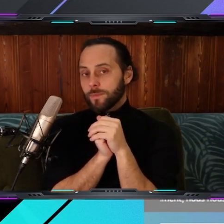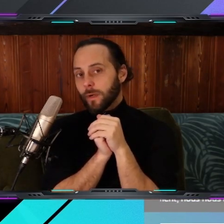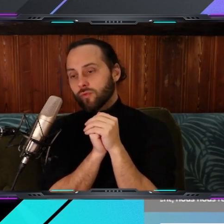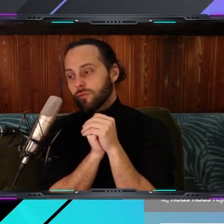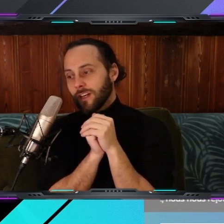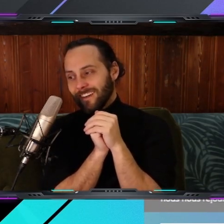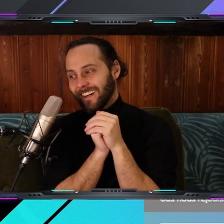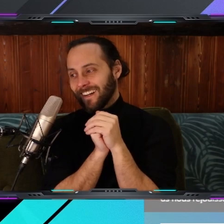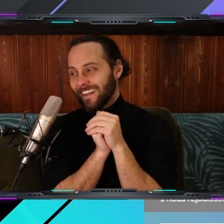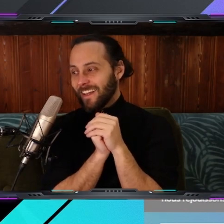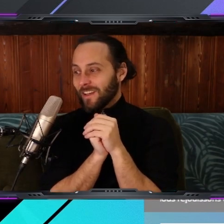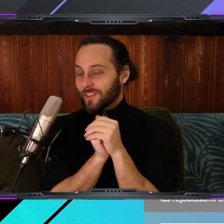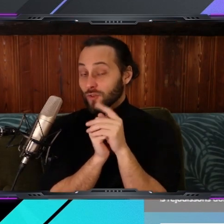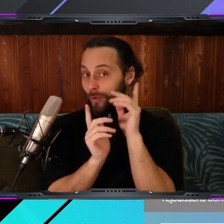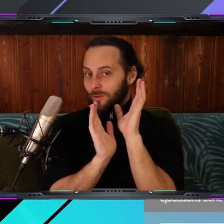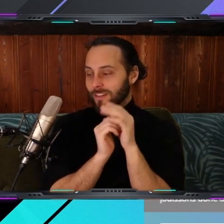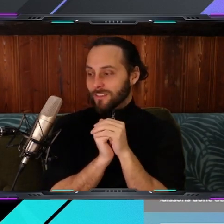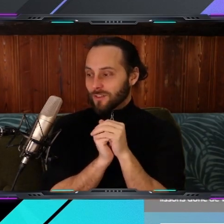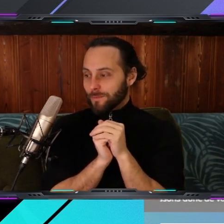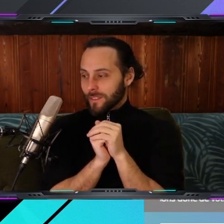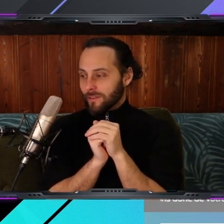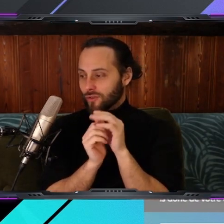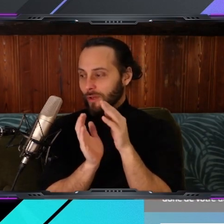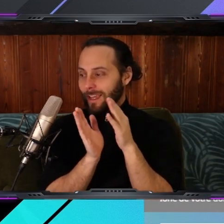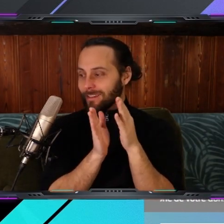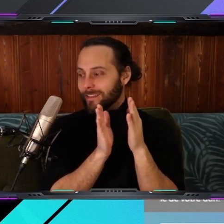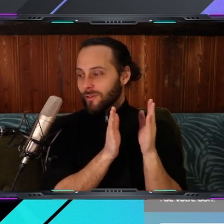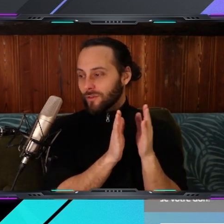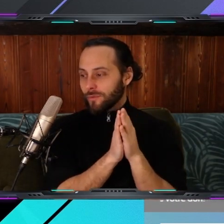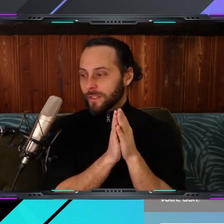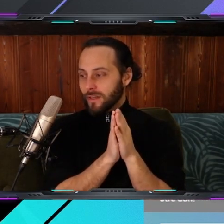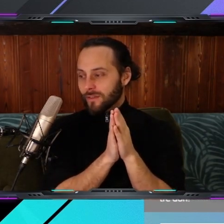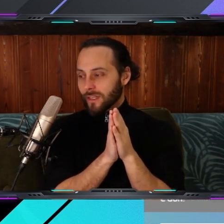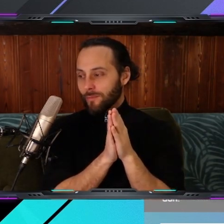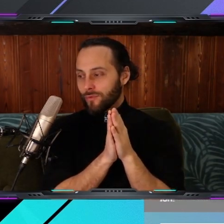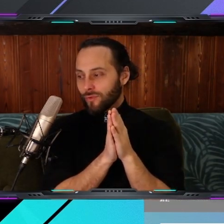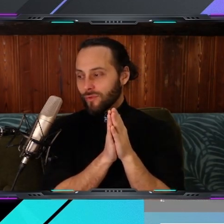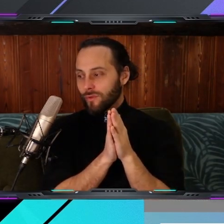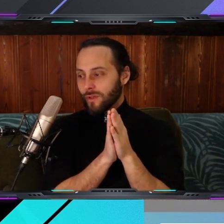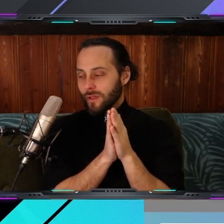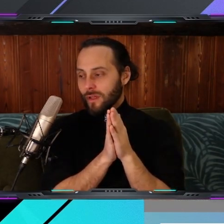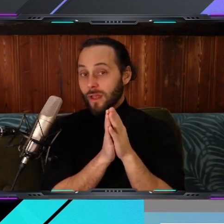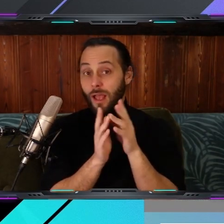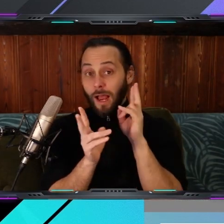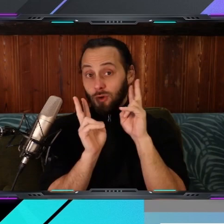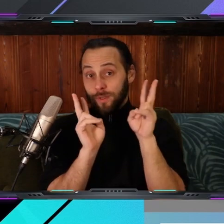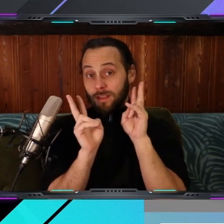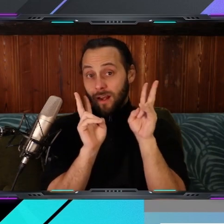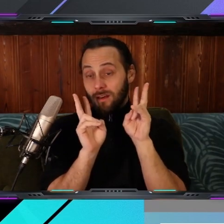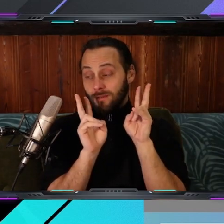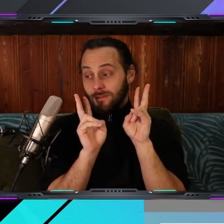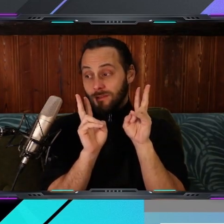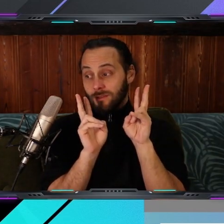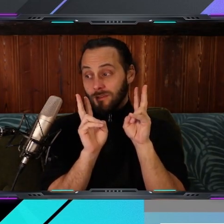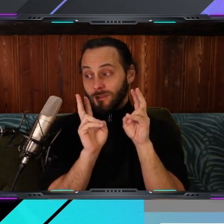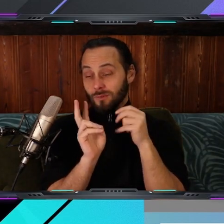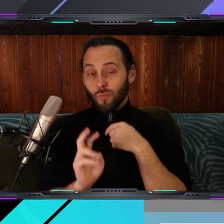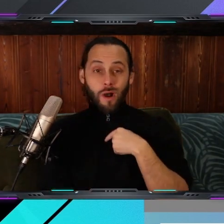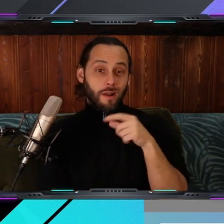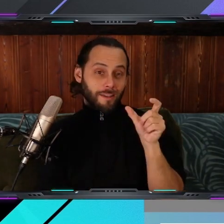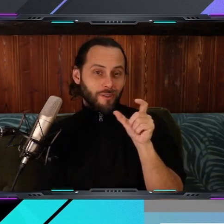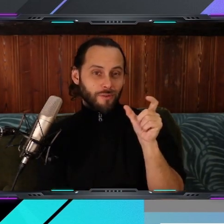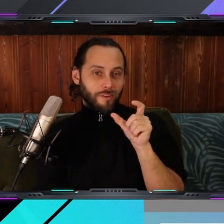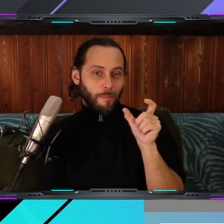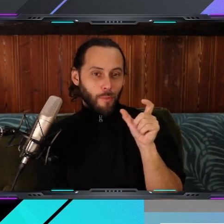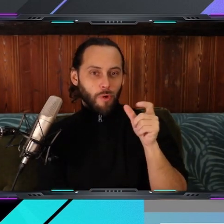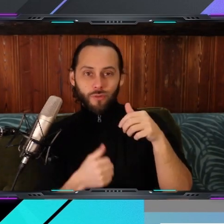en fait partout. Je pense. Hein, parce que je reste quelque temps à l'hôpital, ce sera plutôt à l'hôpital.